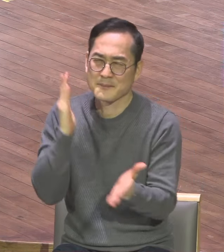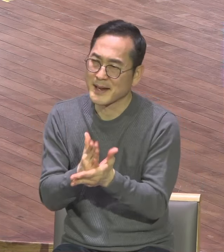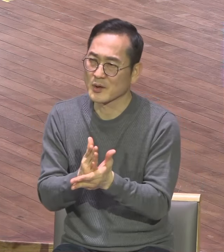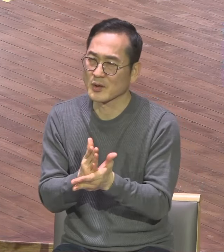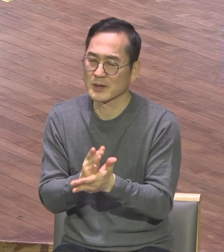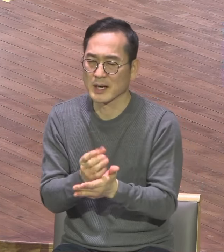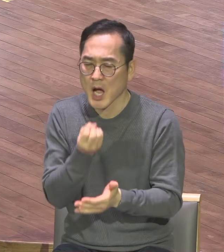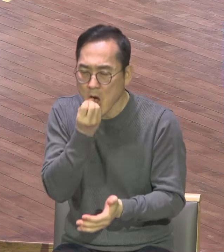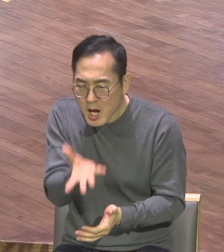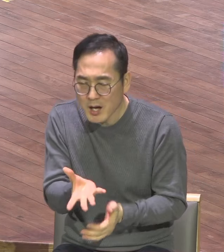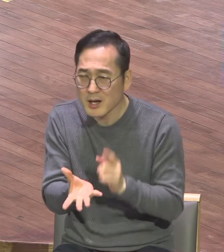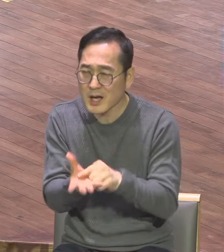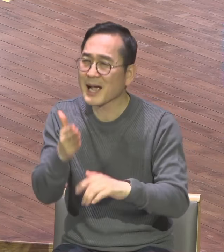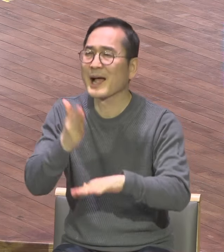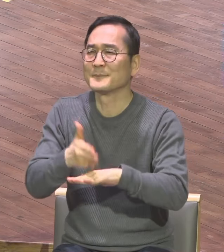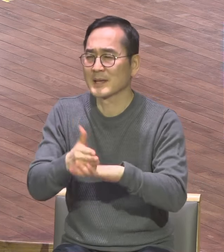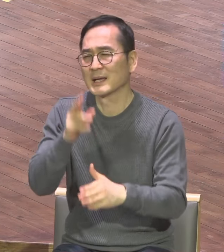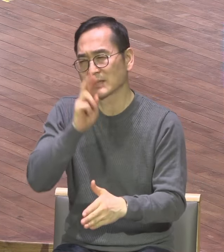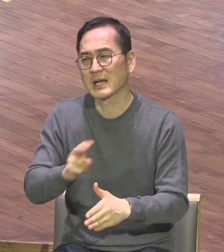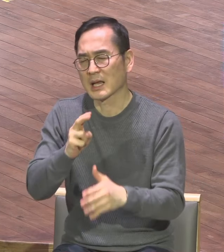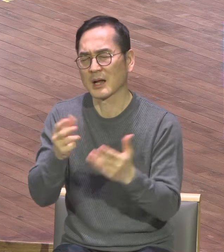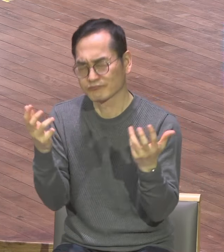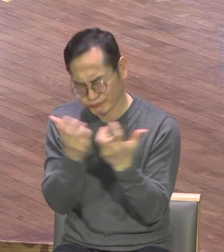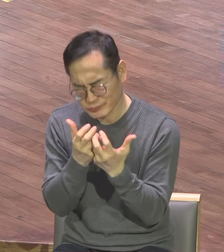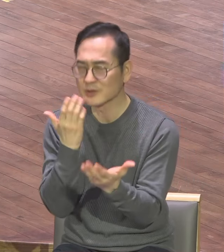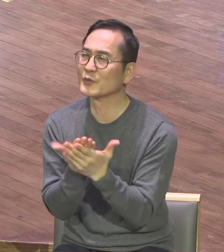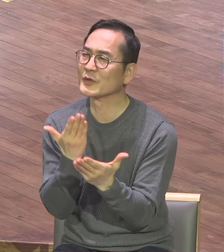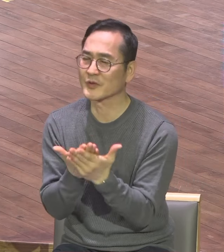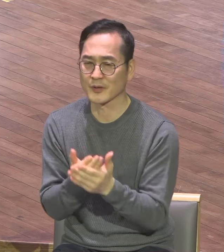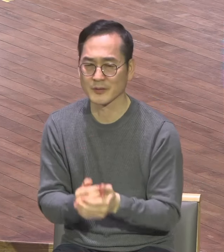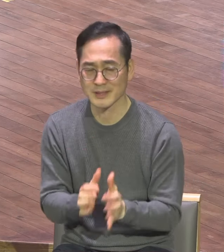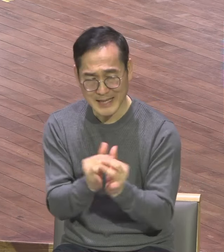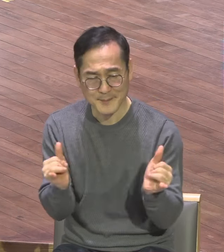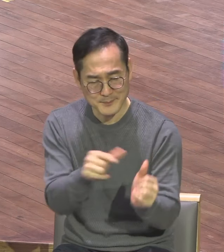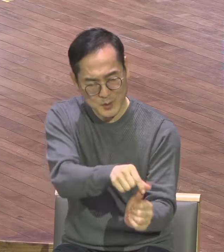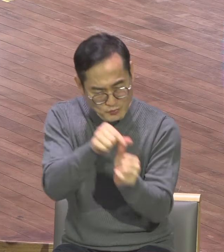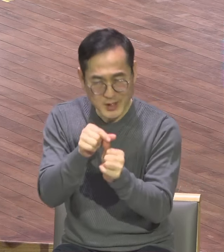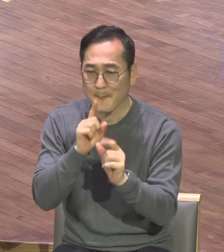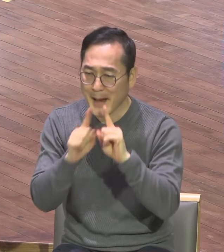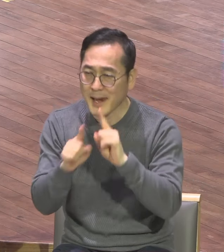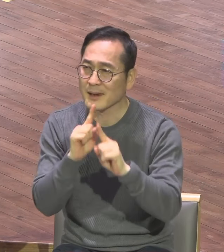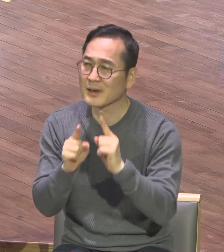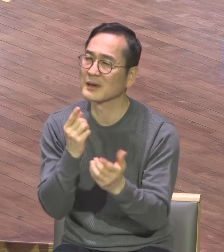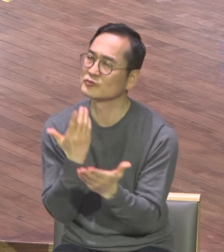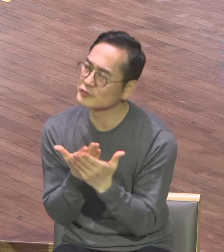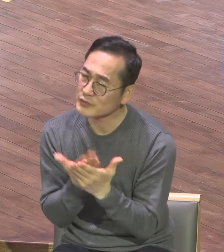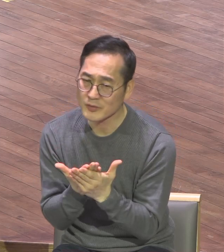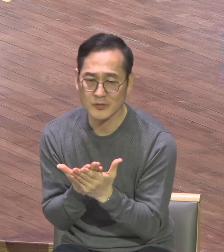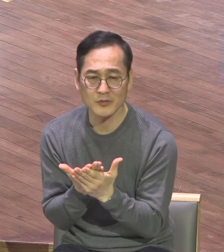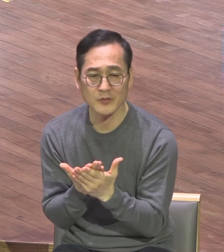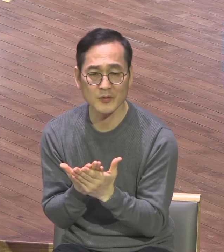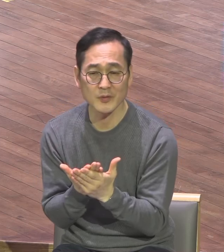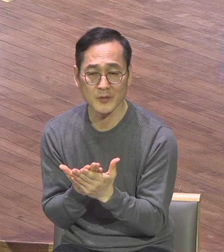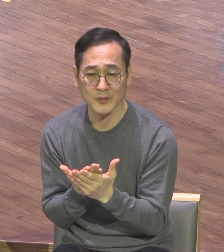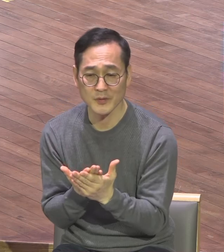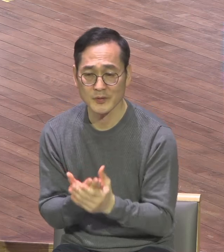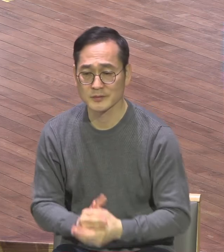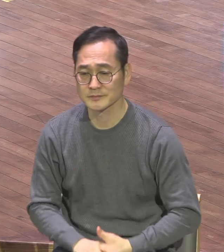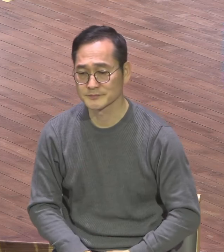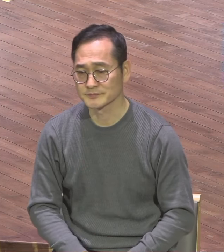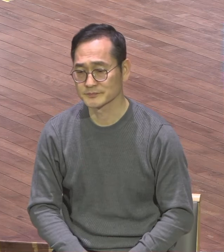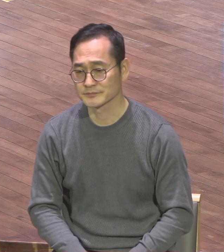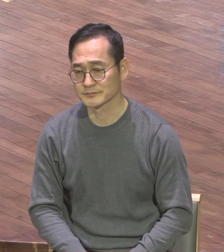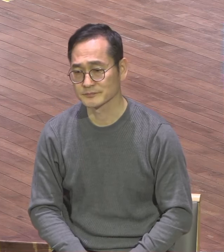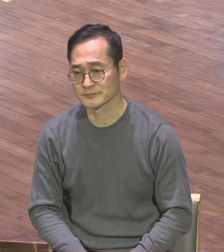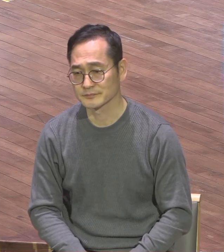입에서 감사와 찬양만 나오게 하여 주옵소서. 늘 사람 살리는 말, 힘주는 말 나오게 하여 주옵소서. 그게